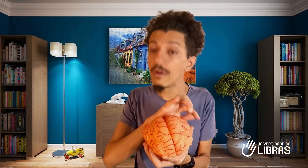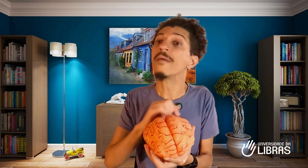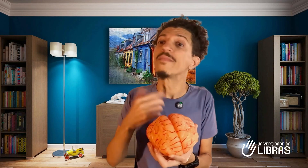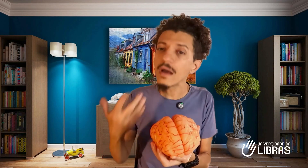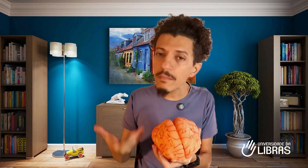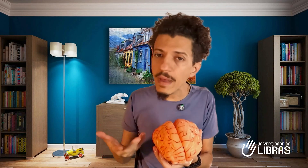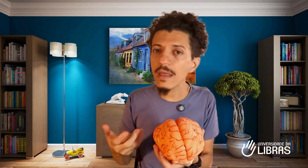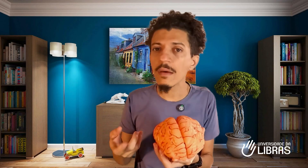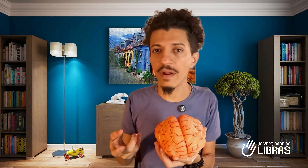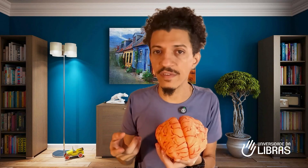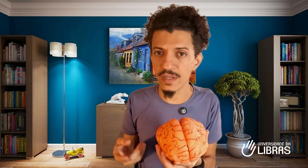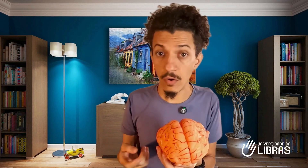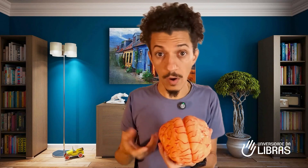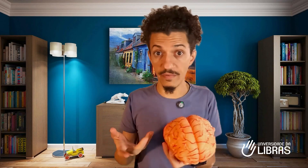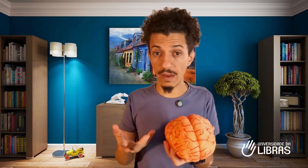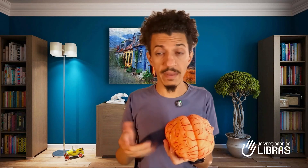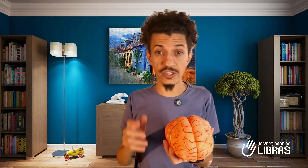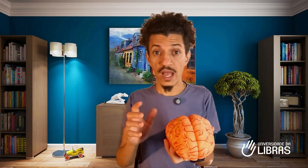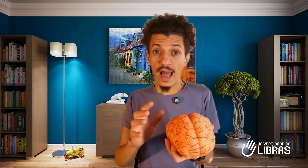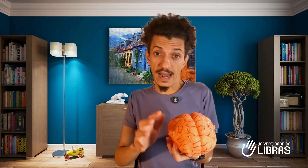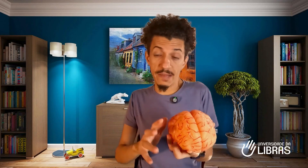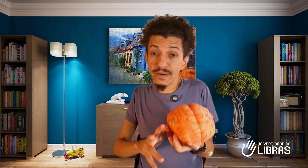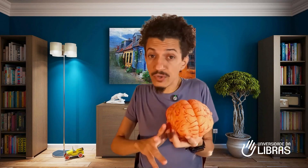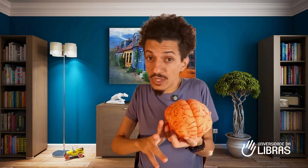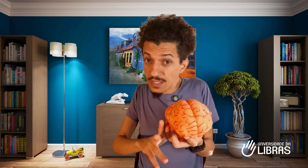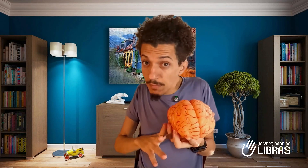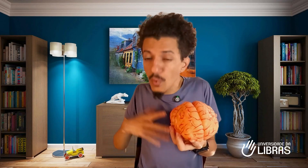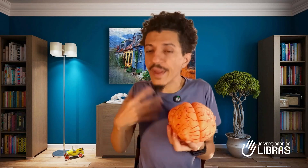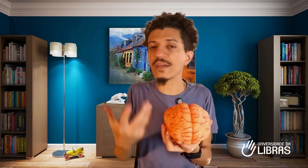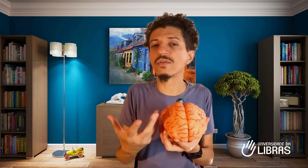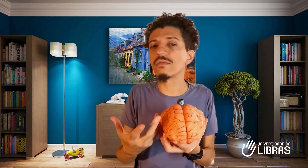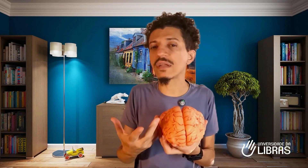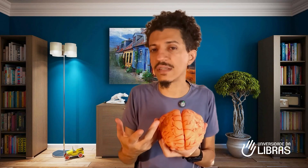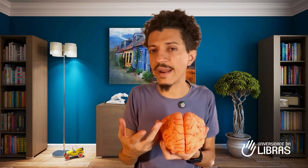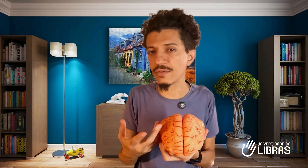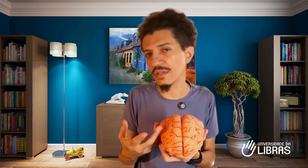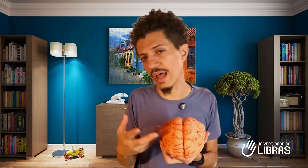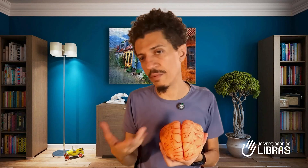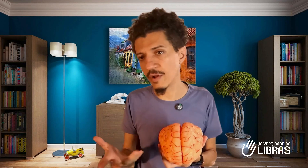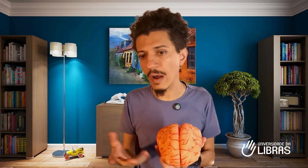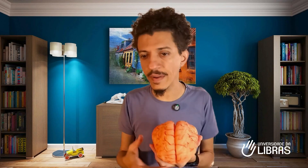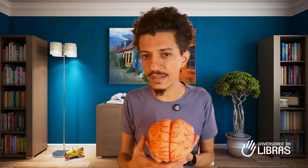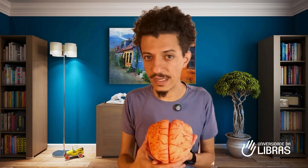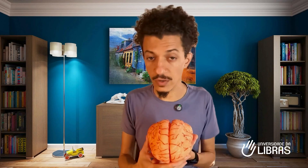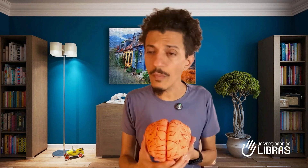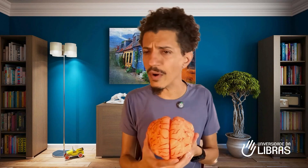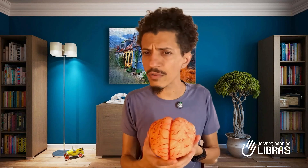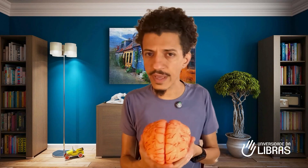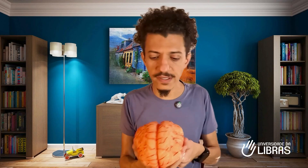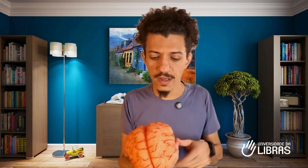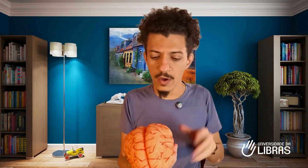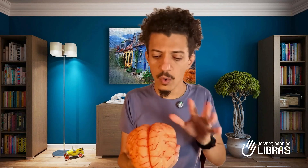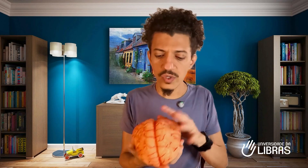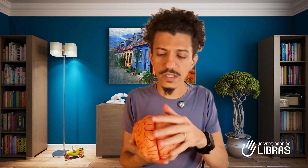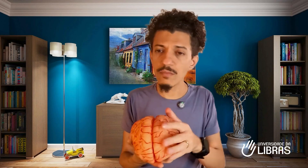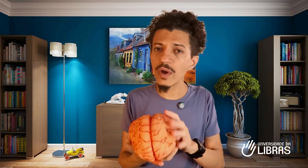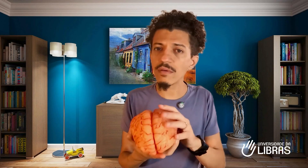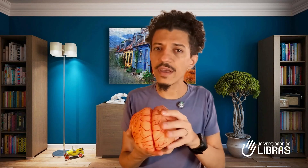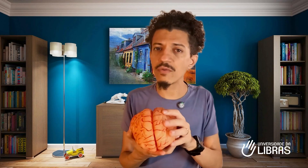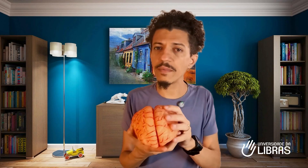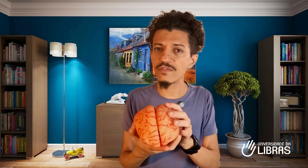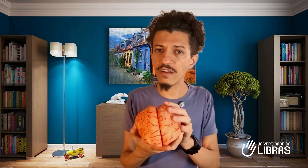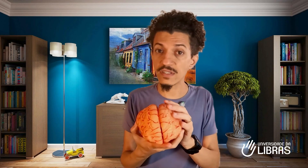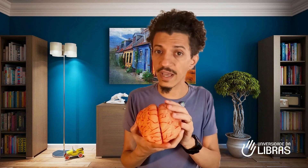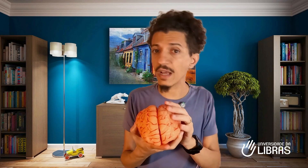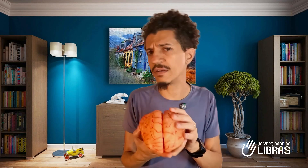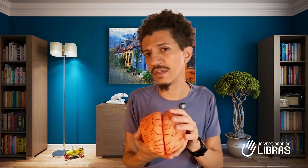lado, também para a visão. Obviamente, a Libras utiliza muitas outras áreas do cérebro, não apenas essa. O português utiliza muito aqui